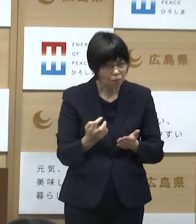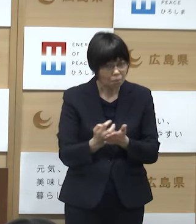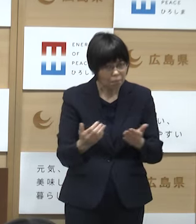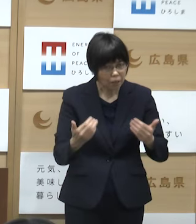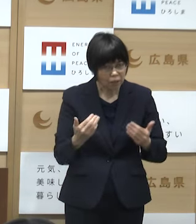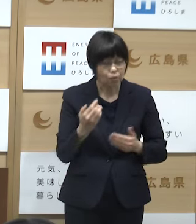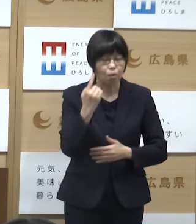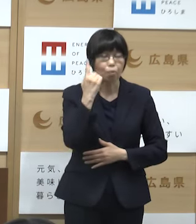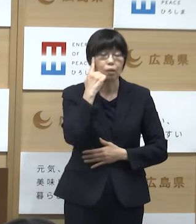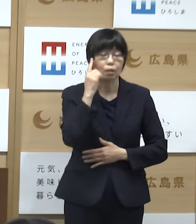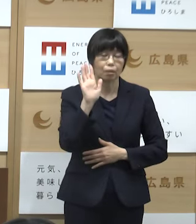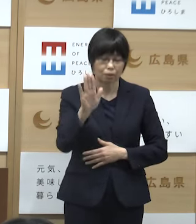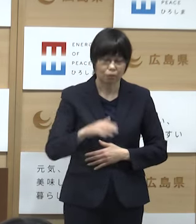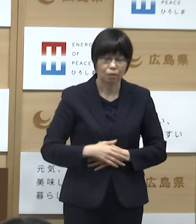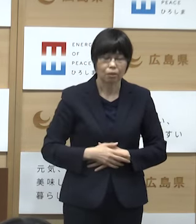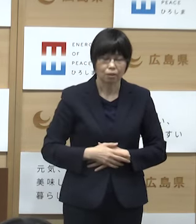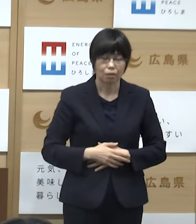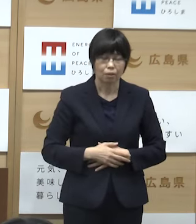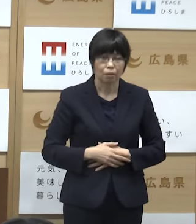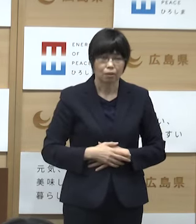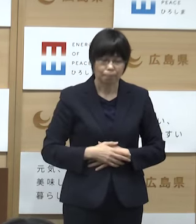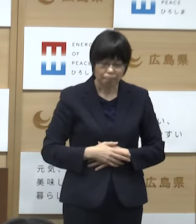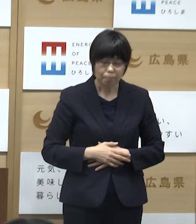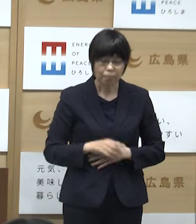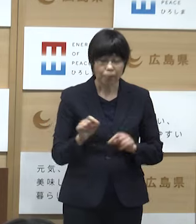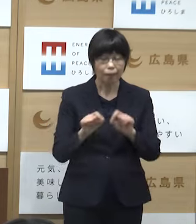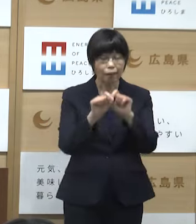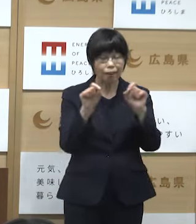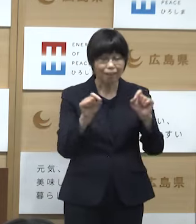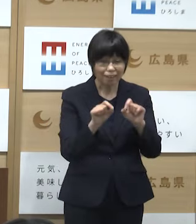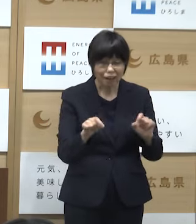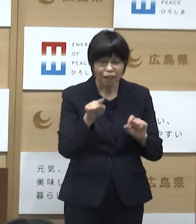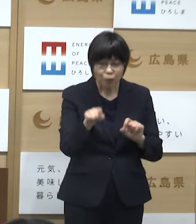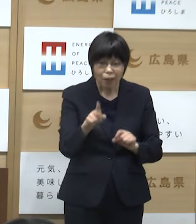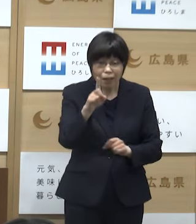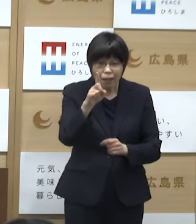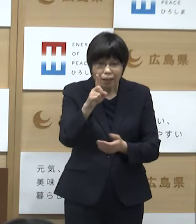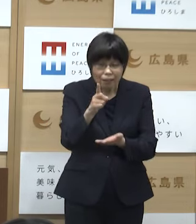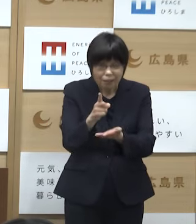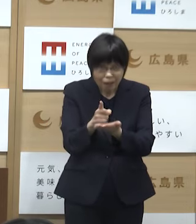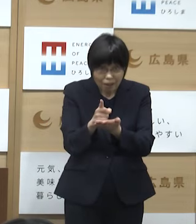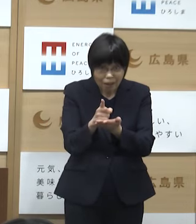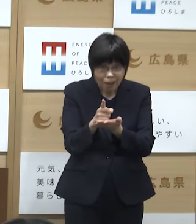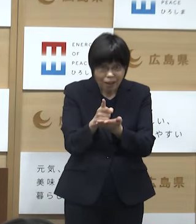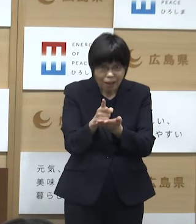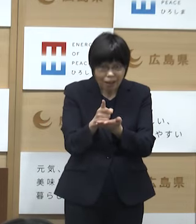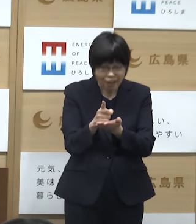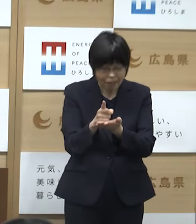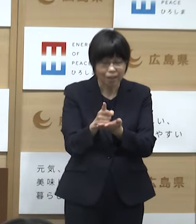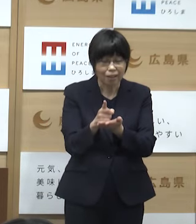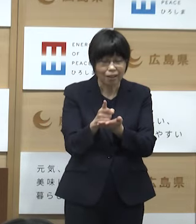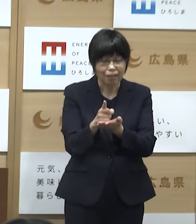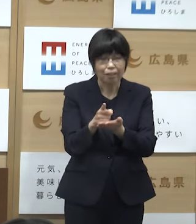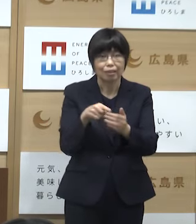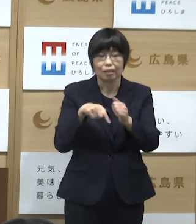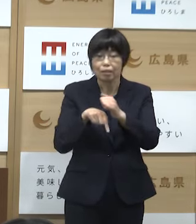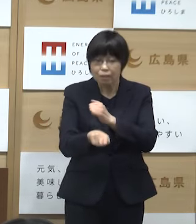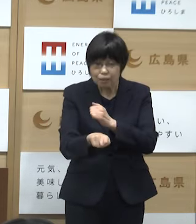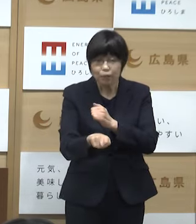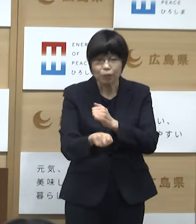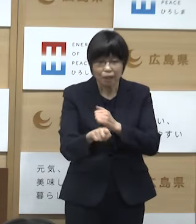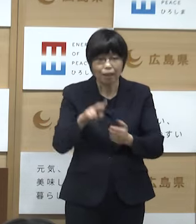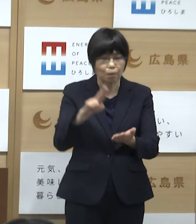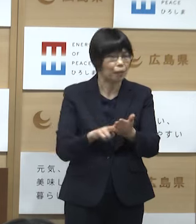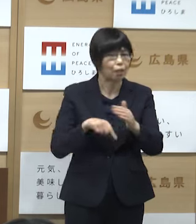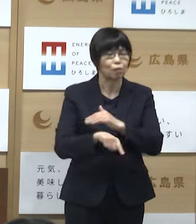ども、まあ、結果としてそれが唯一のなんとかとか、それがトッププライオリティで決めたということでは